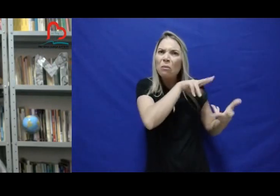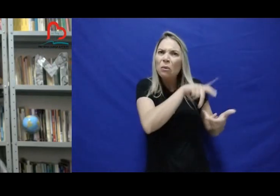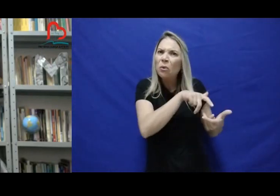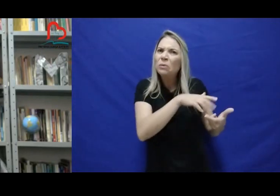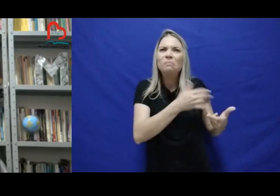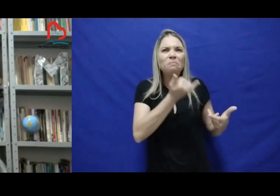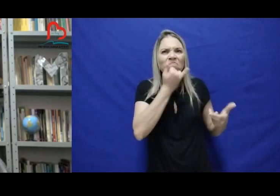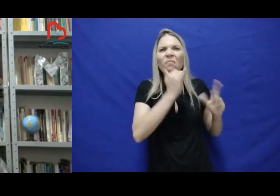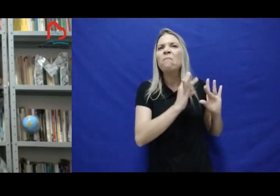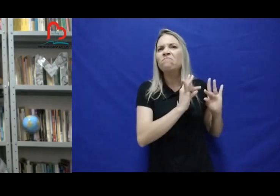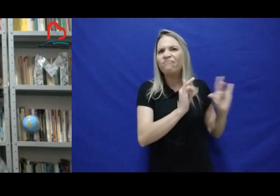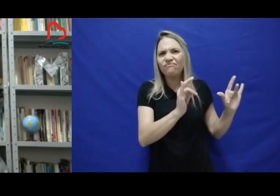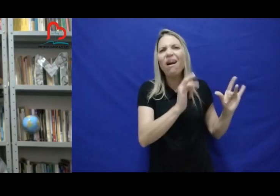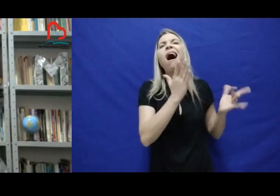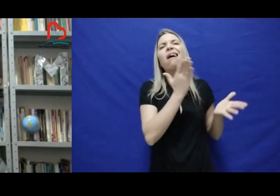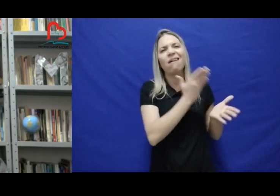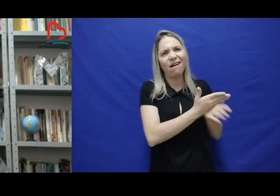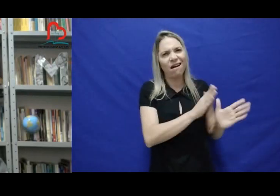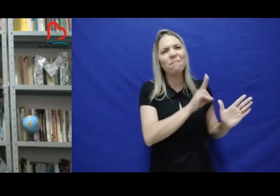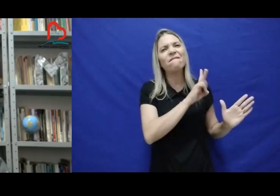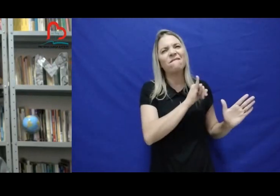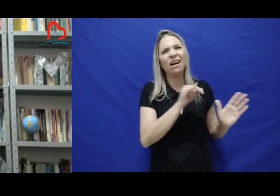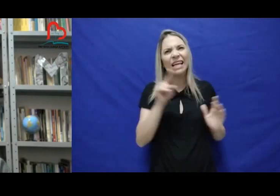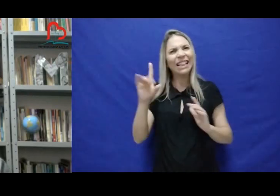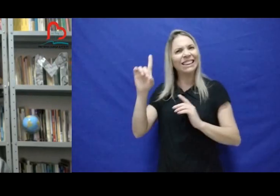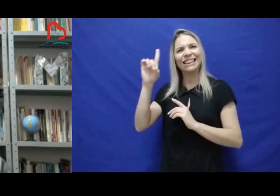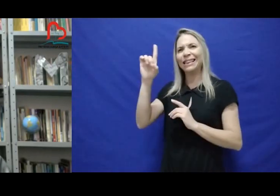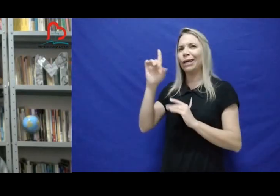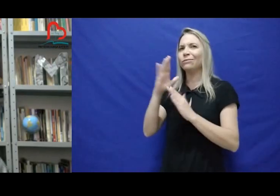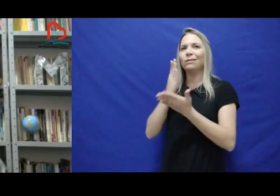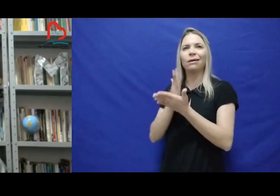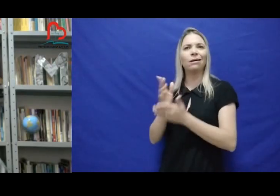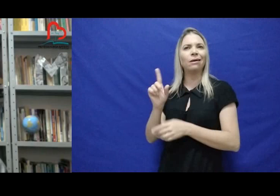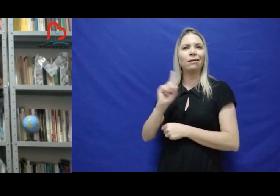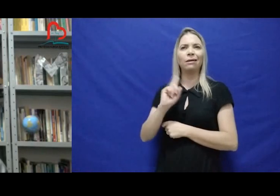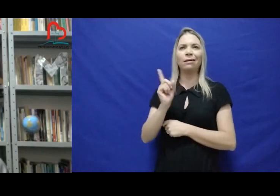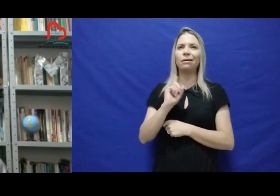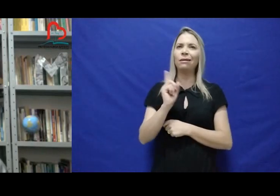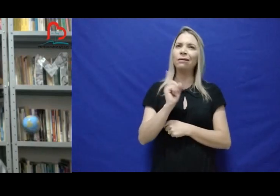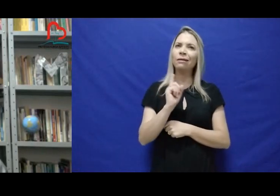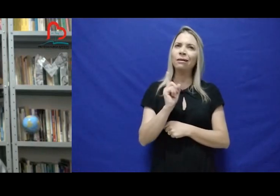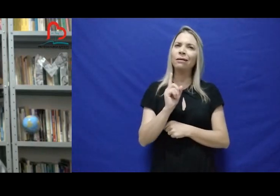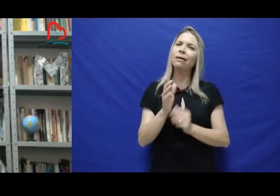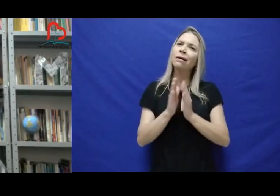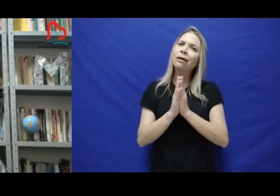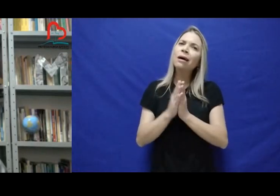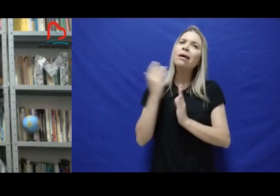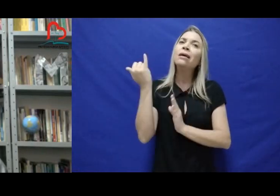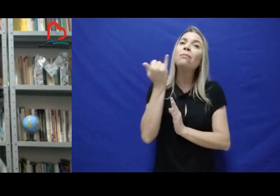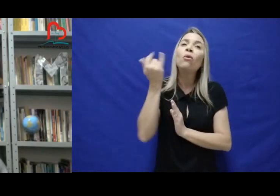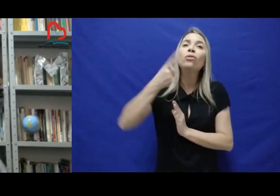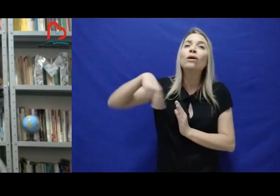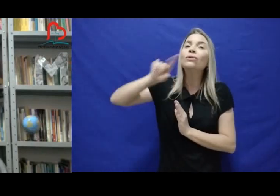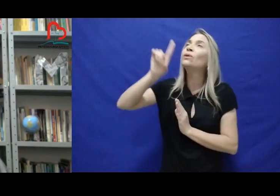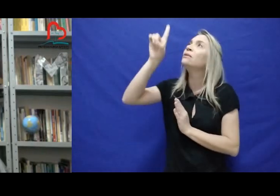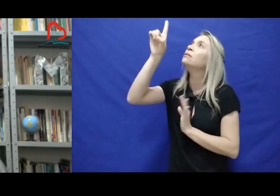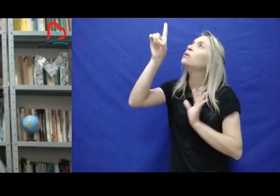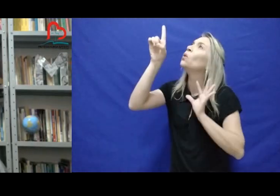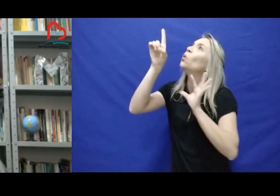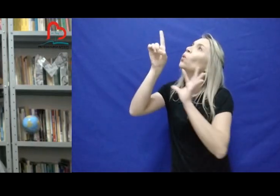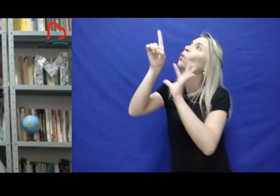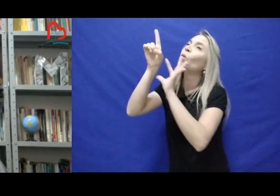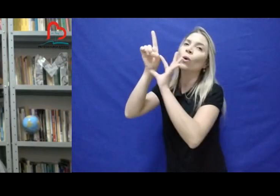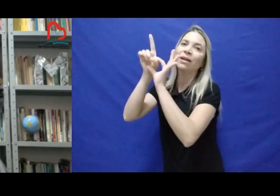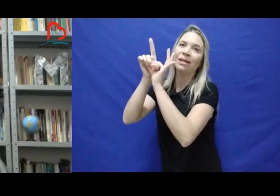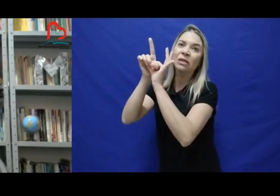passarão? Eu quero convidar você a conhecer a Deus um pouco mais de perto. E quanto mais nos